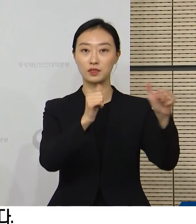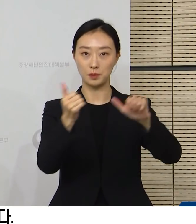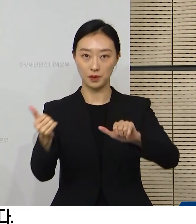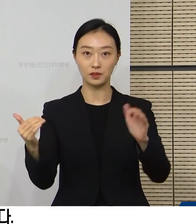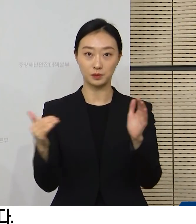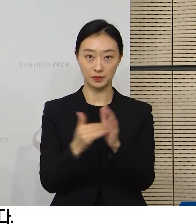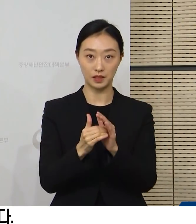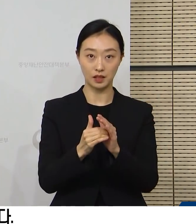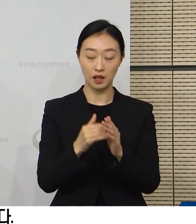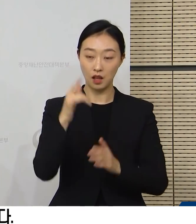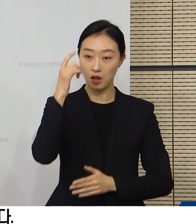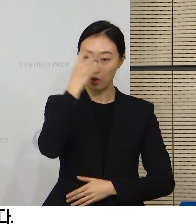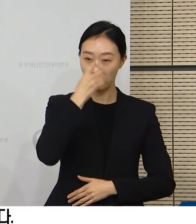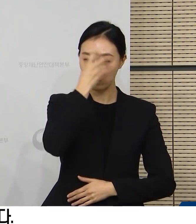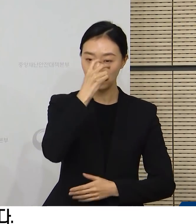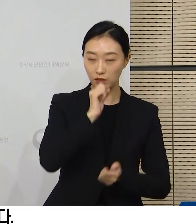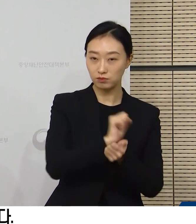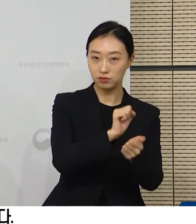총 14만